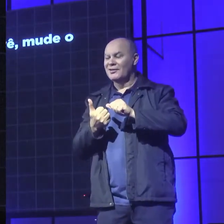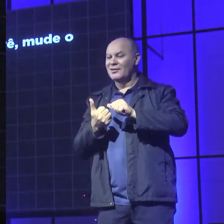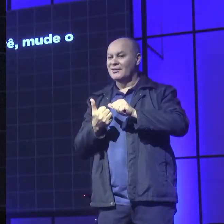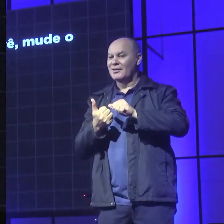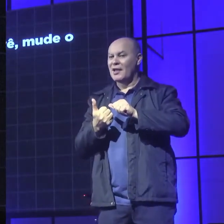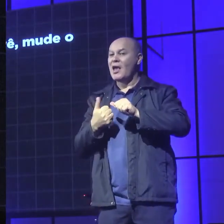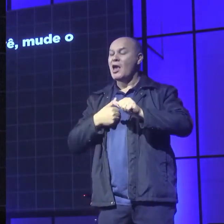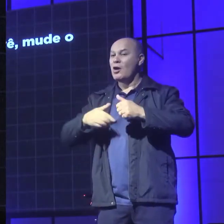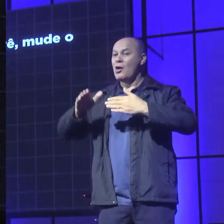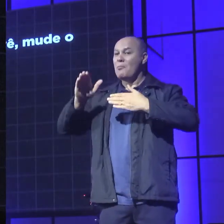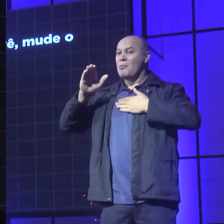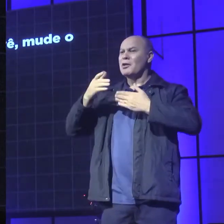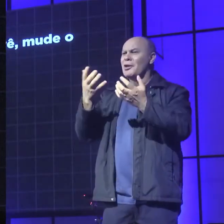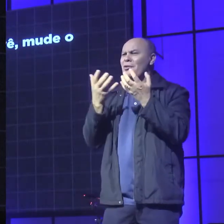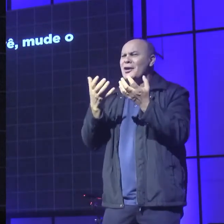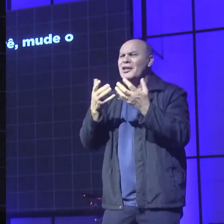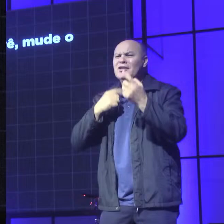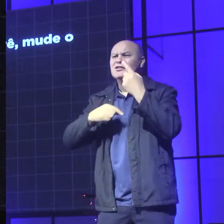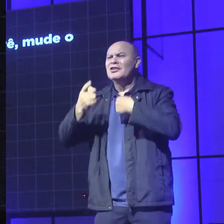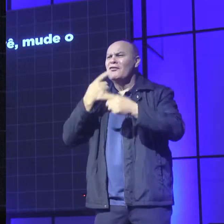Eu queria encolher um pouco.